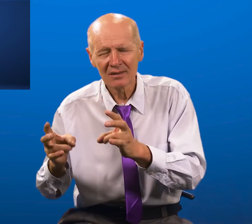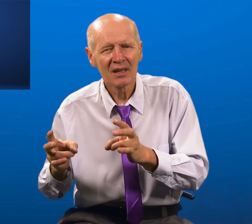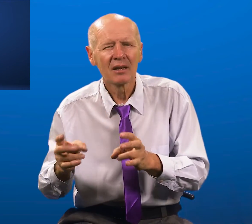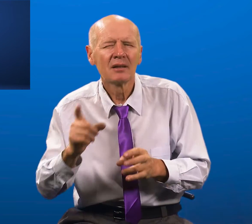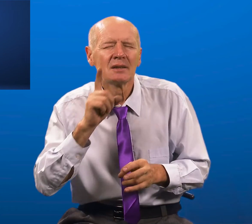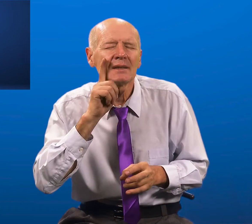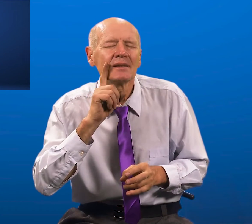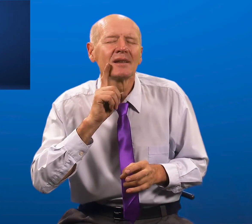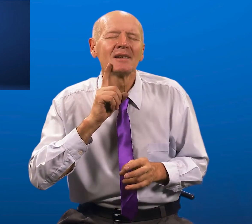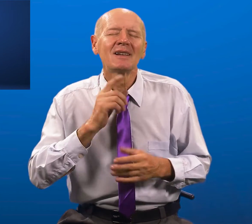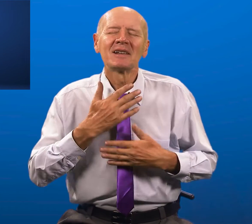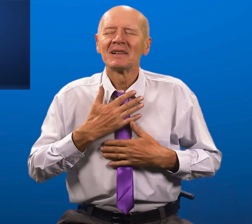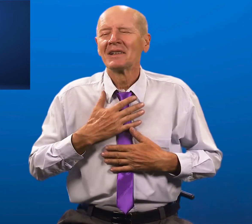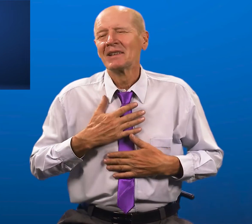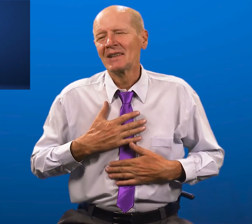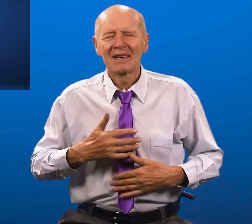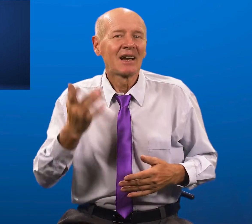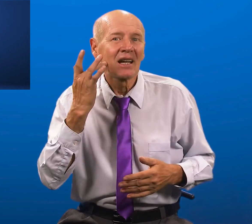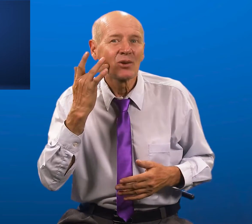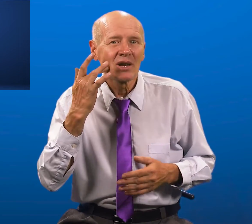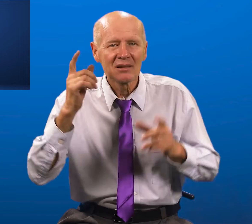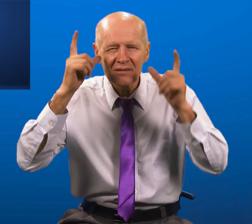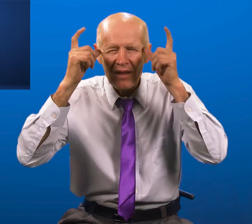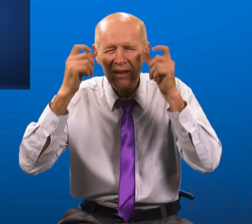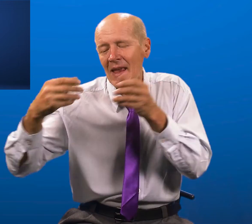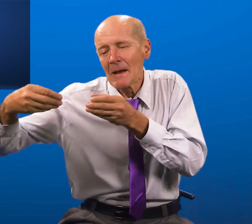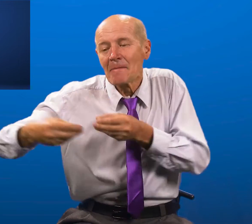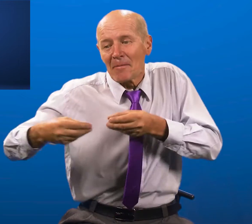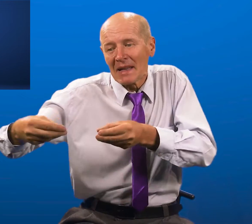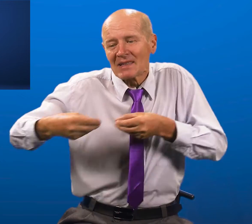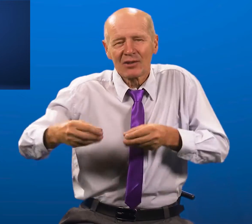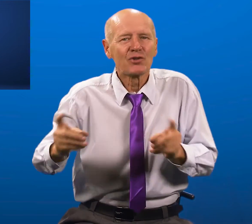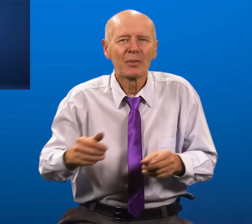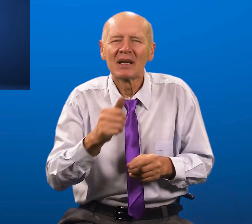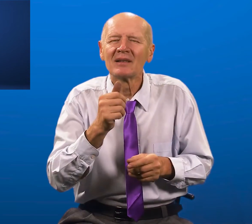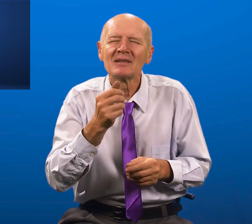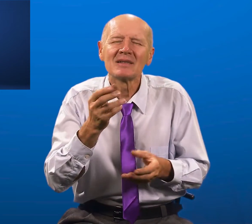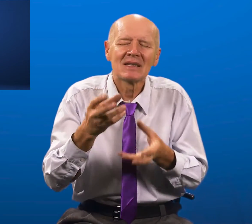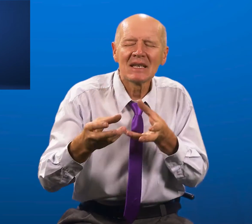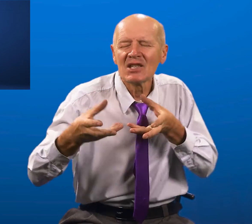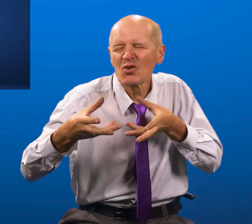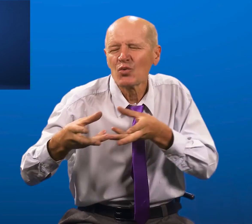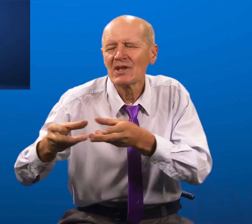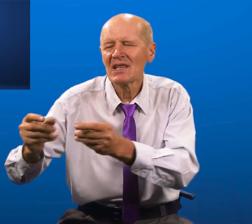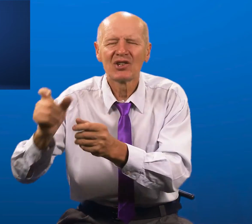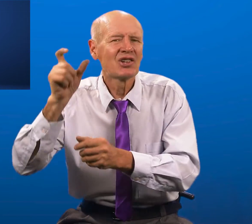обворожительные наслаждения, которые дьявол использует для того, чтобы соблазнить человека.